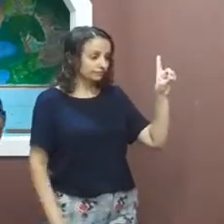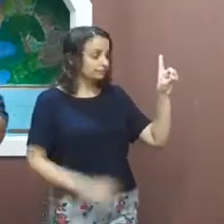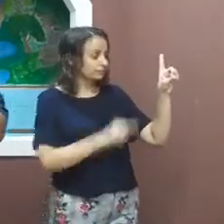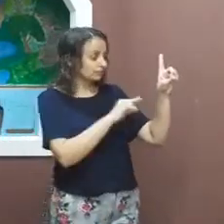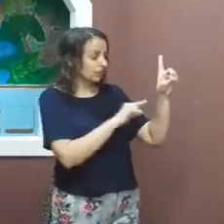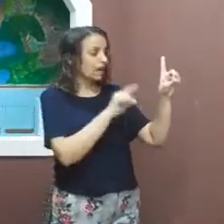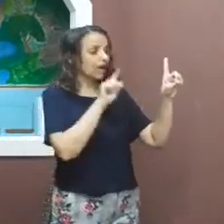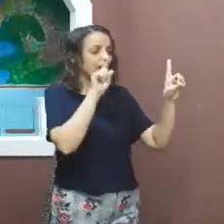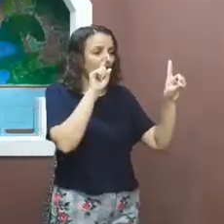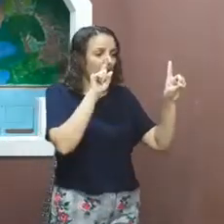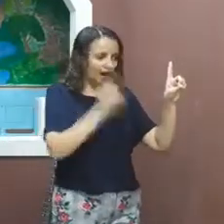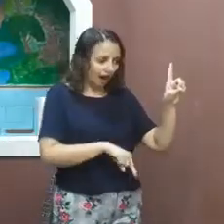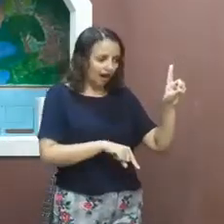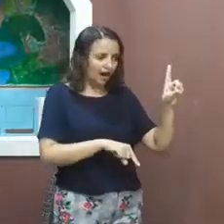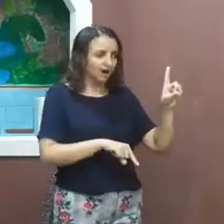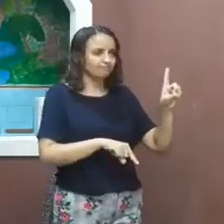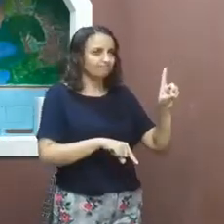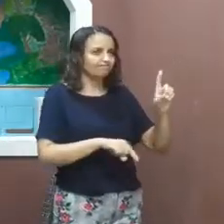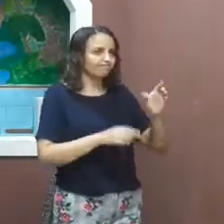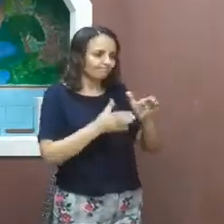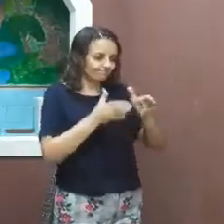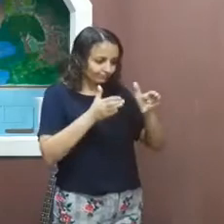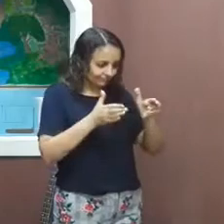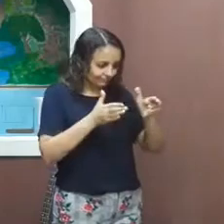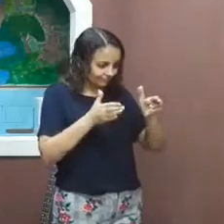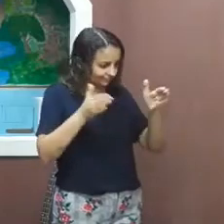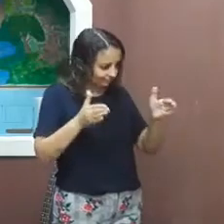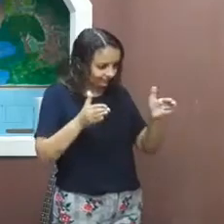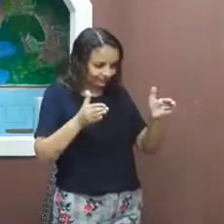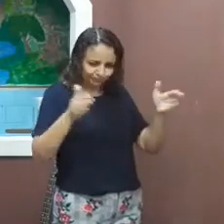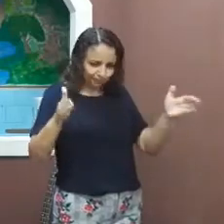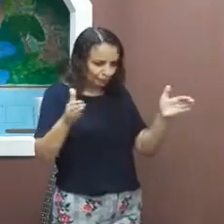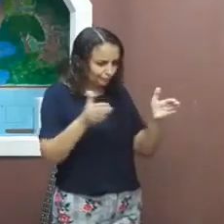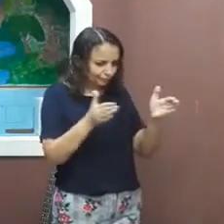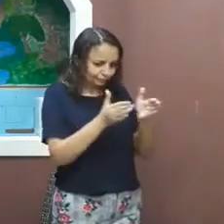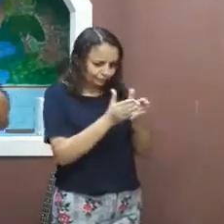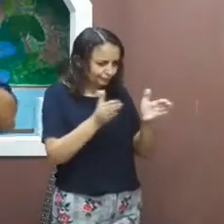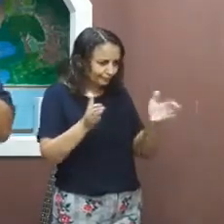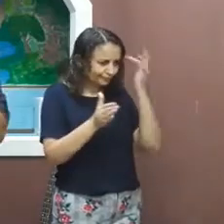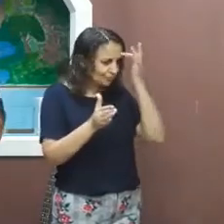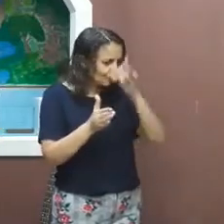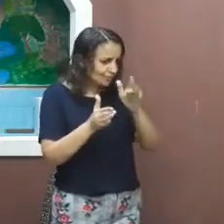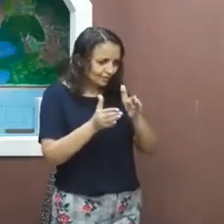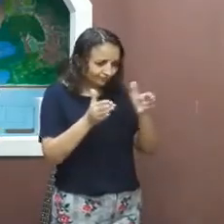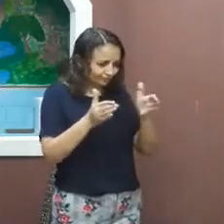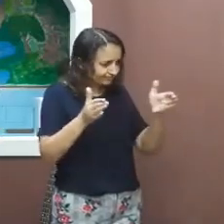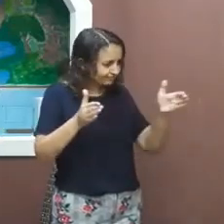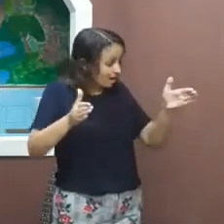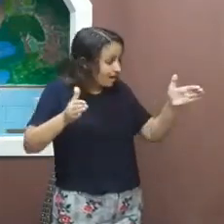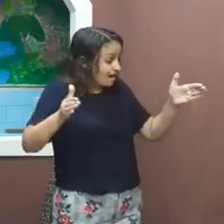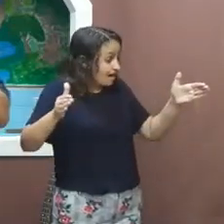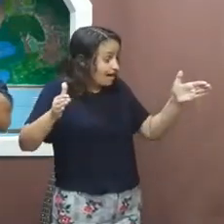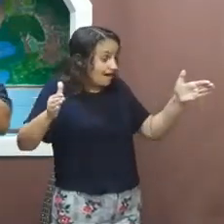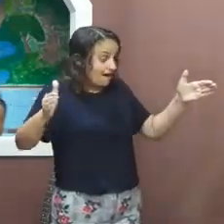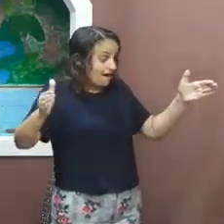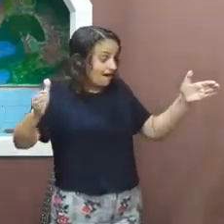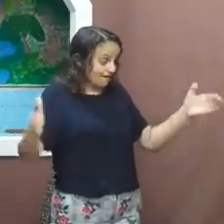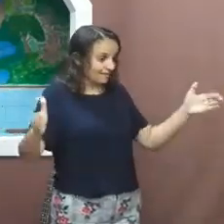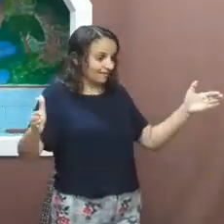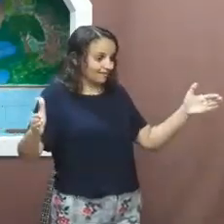Ele é de um tamanho, é um mistério muito grande,